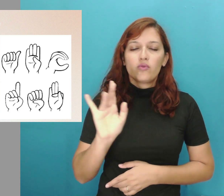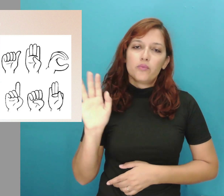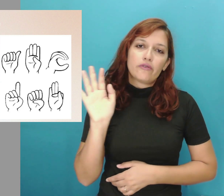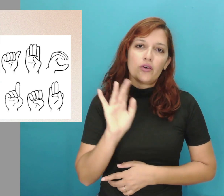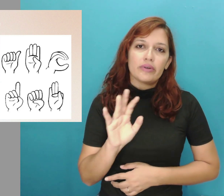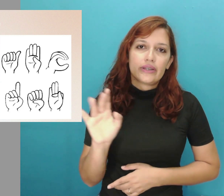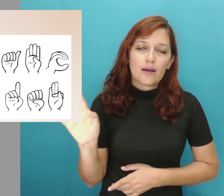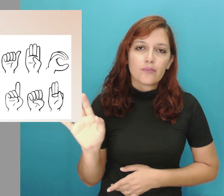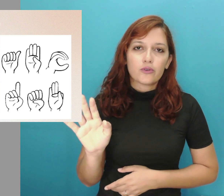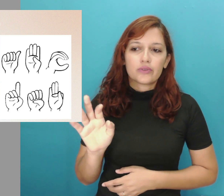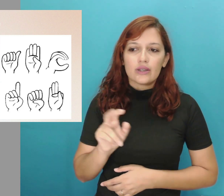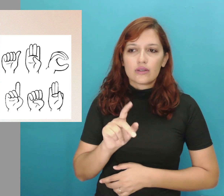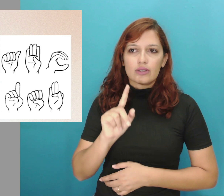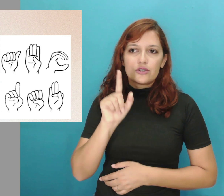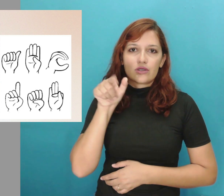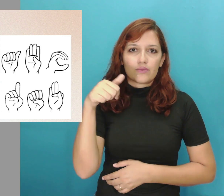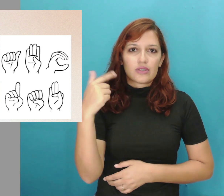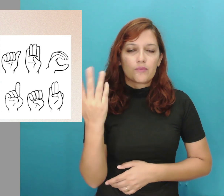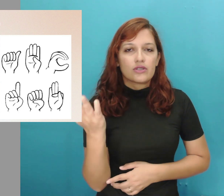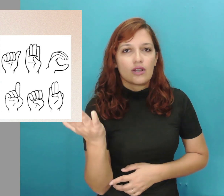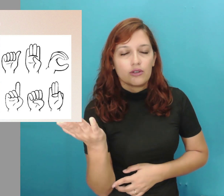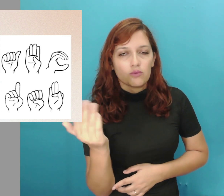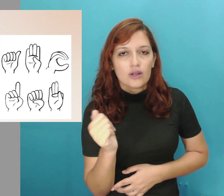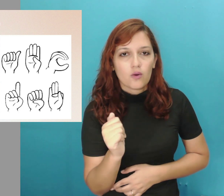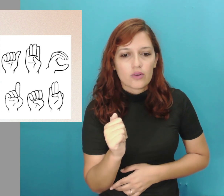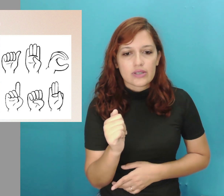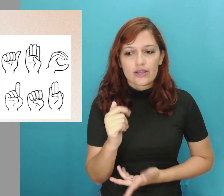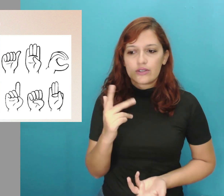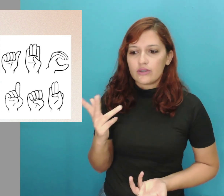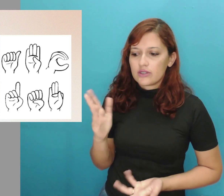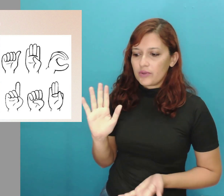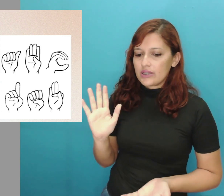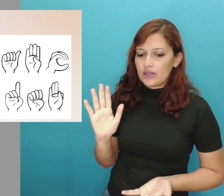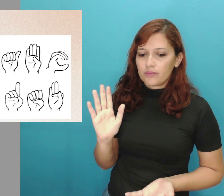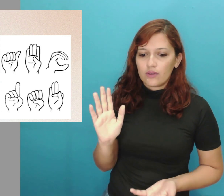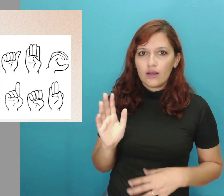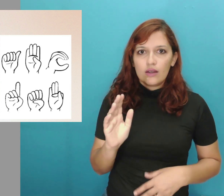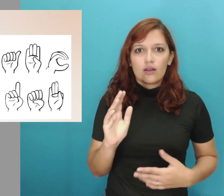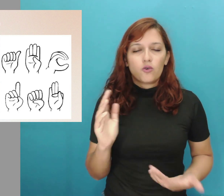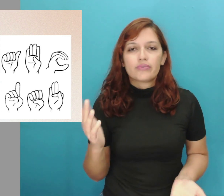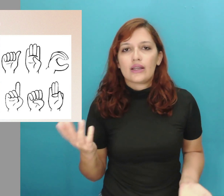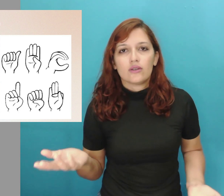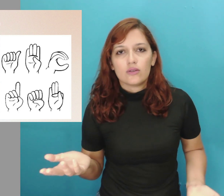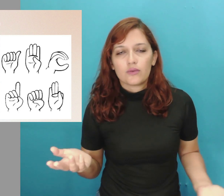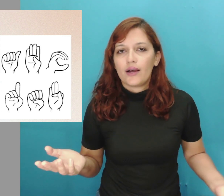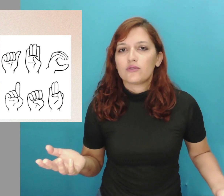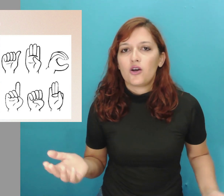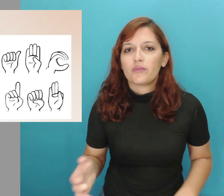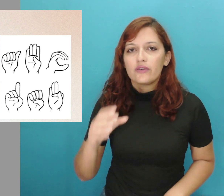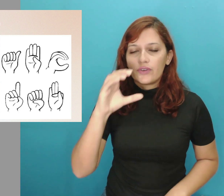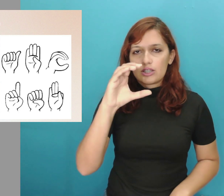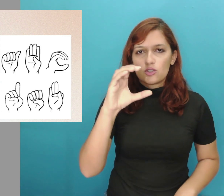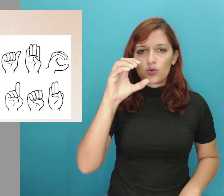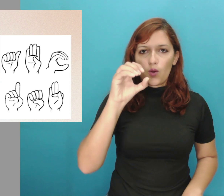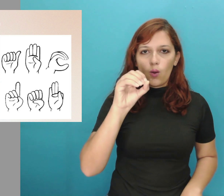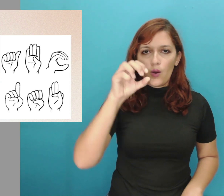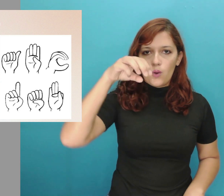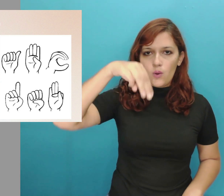uma forma de apoio, né? Quando a gente não sabe o sinal de alguma coisa, a gente diz, por exemplo, computador, qual é o nome? Aí eu faço